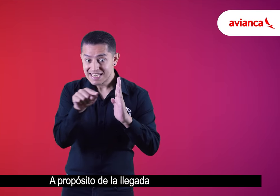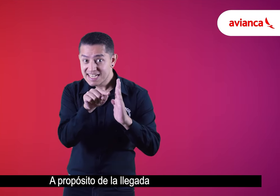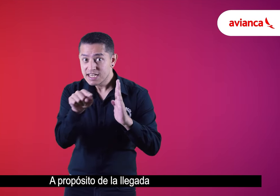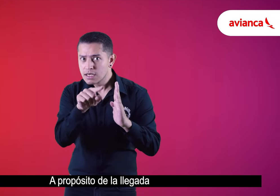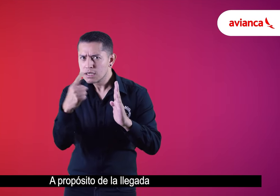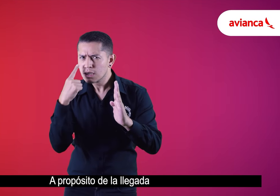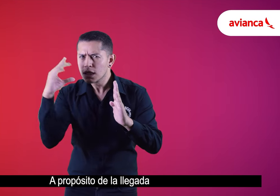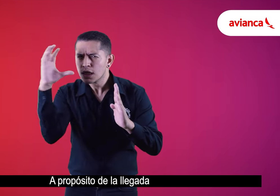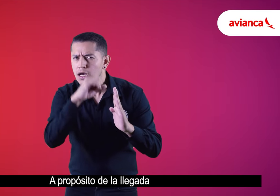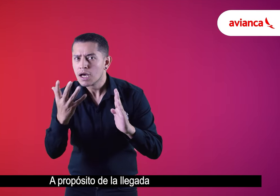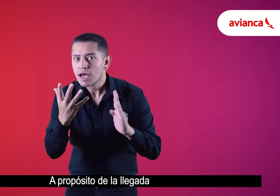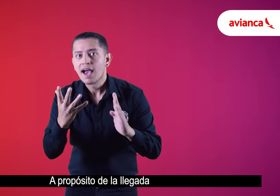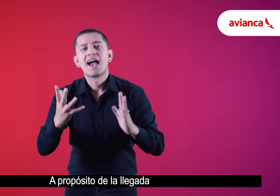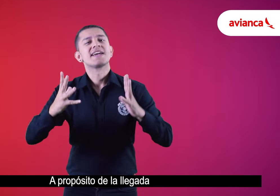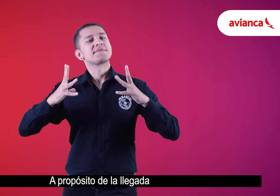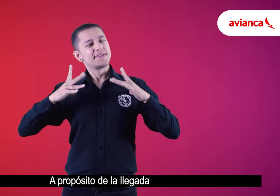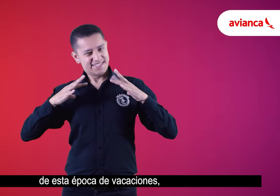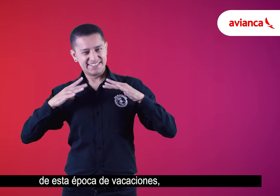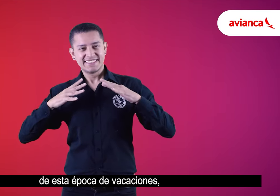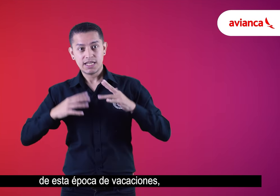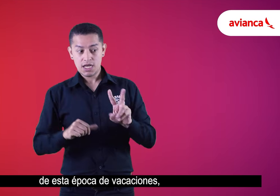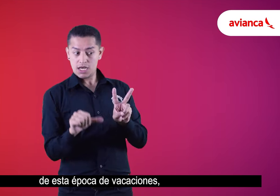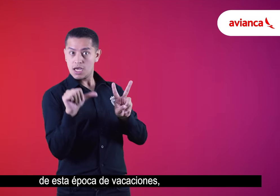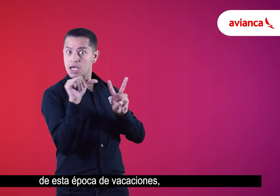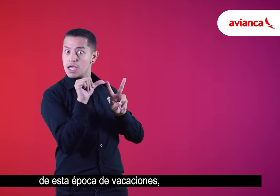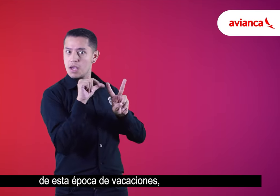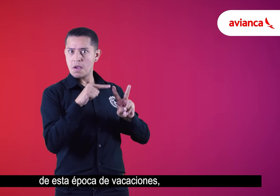A propósito de la llegada de esta época de vacaciones,